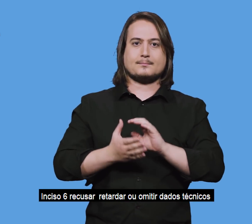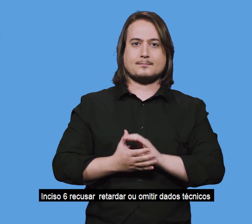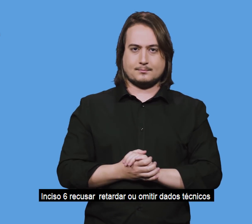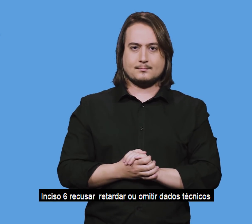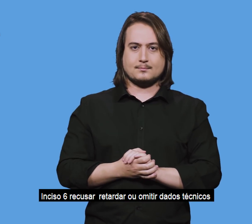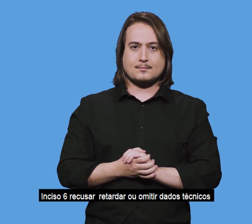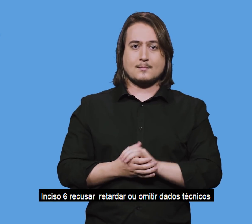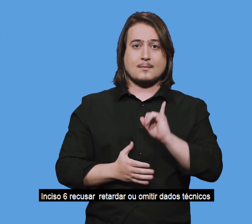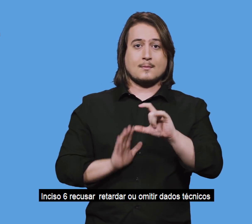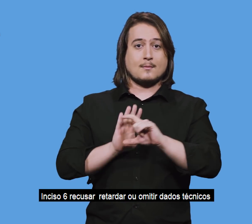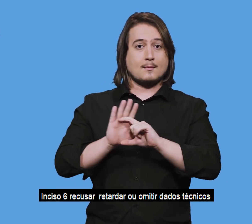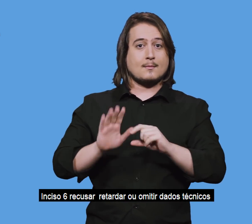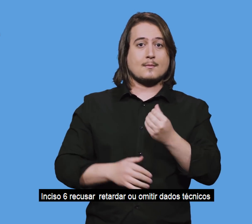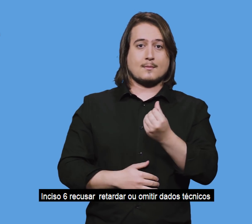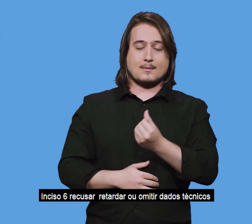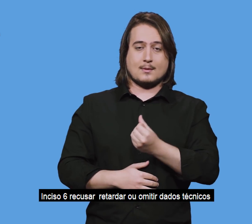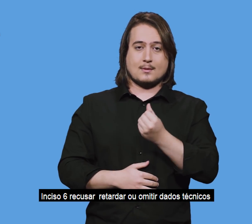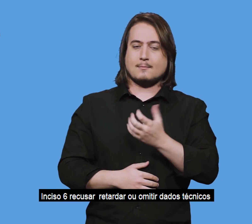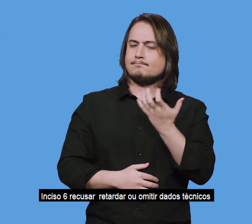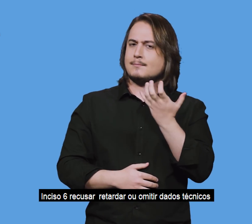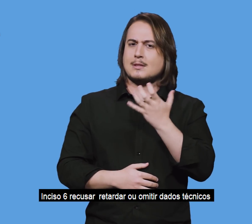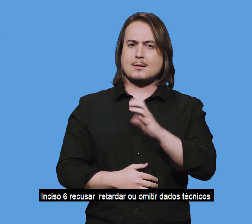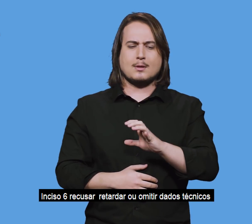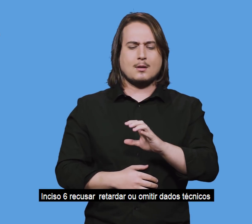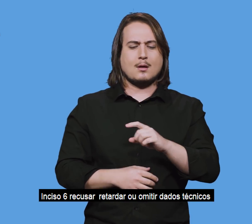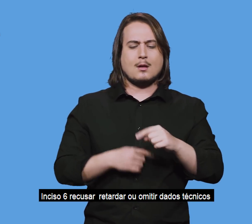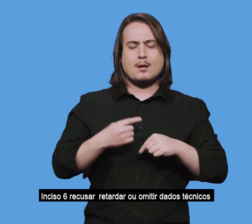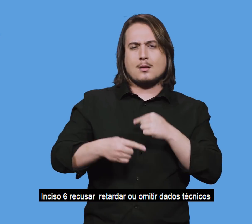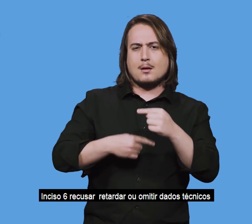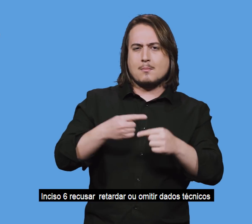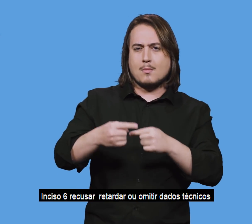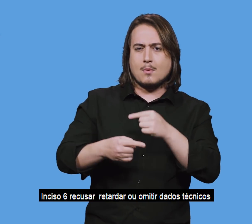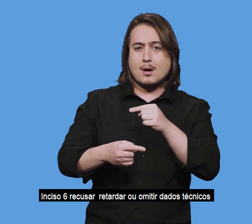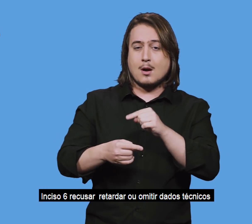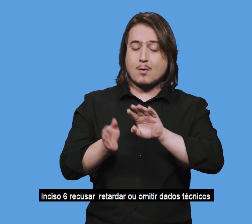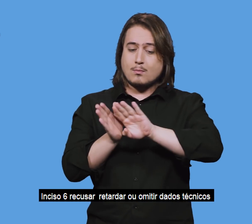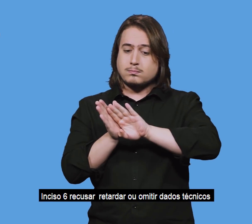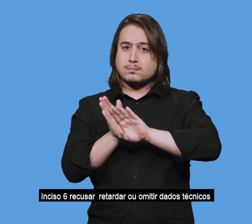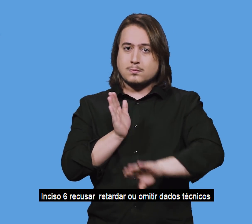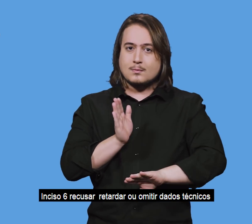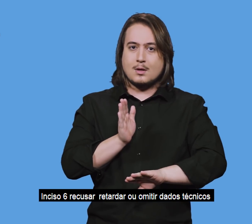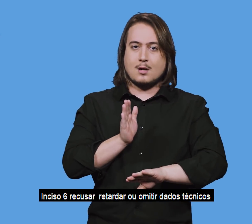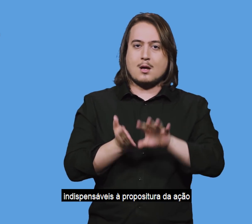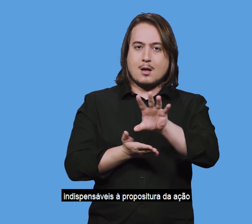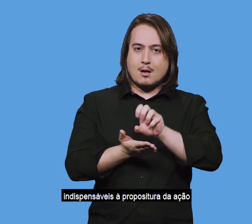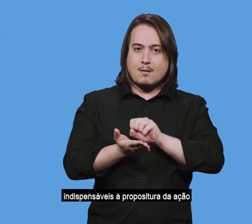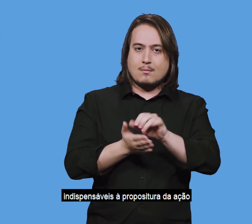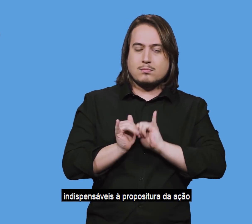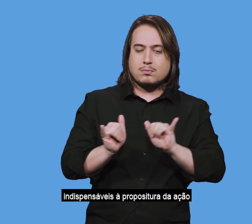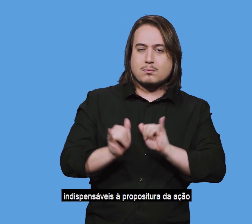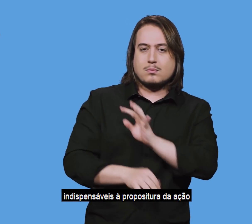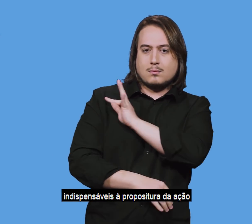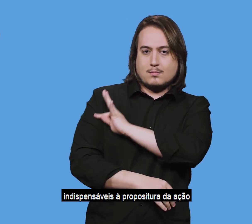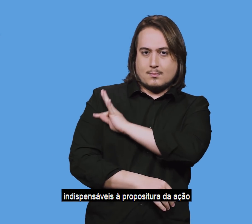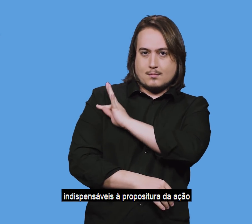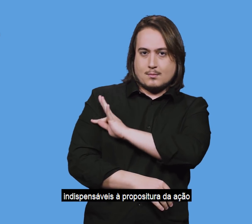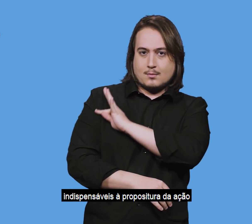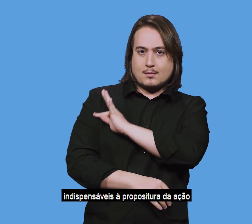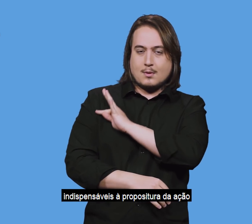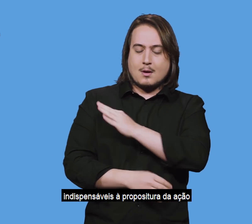6 recusar retardar o omitir dados técnicos indispensáveis à propositura da ação civil